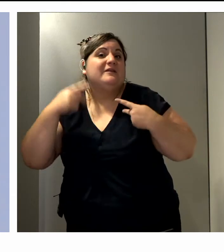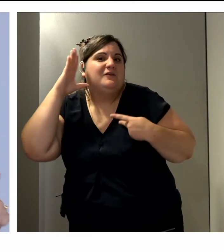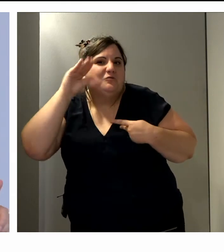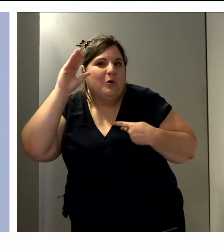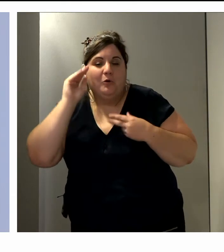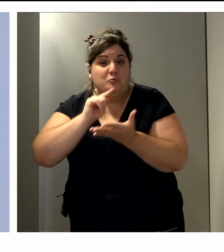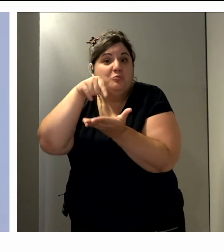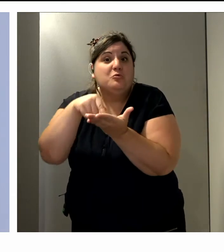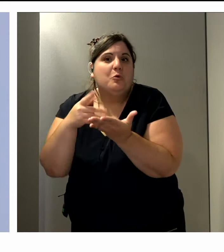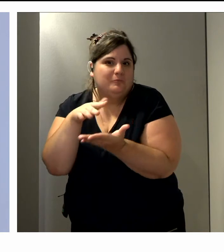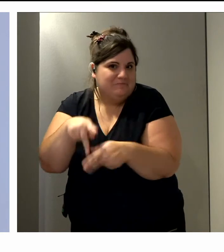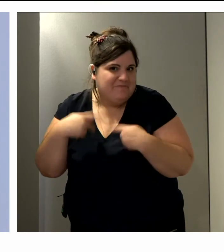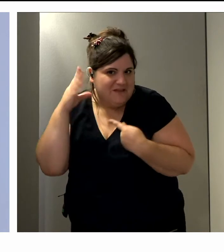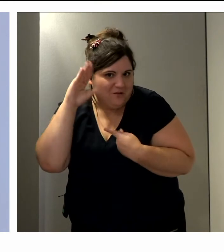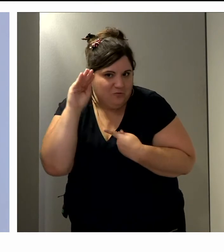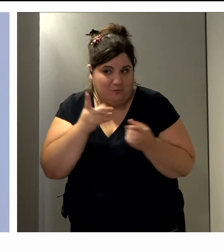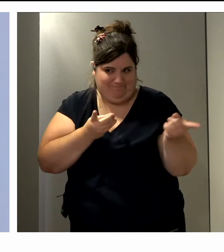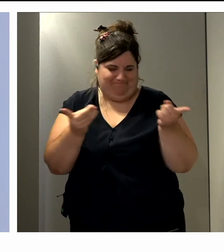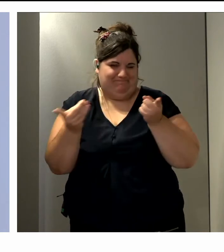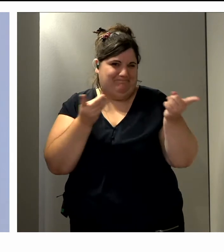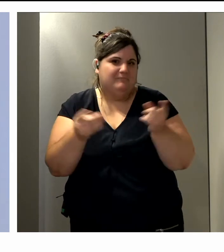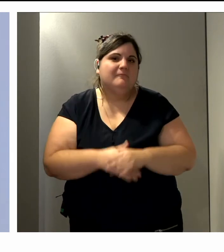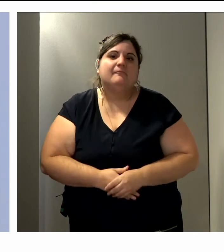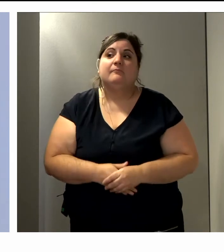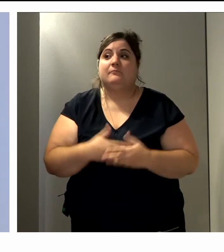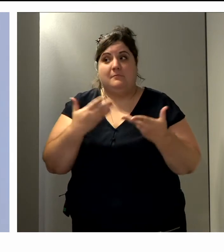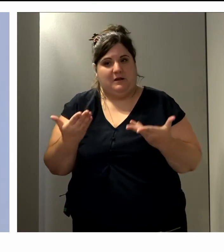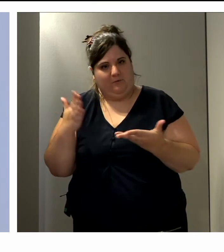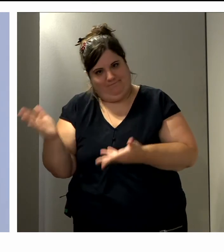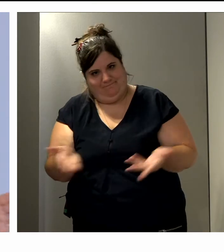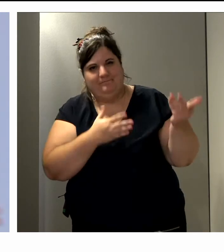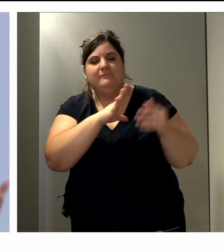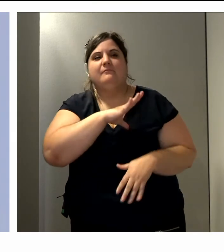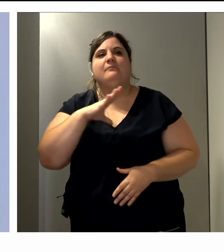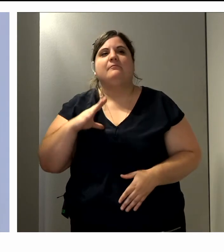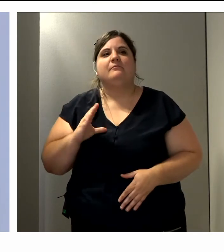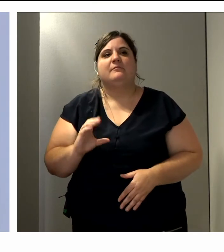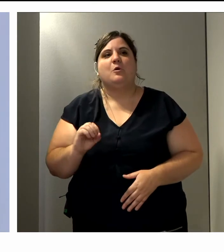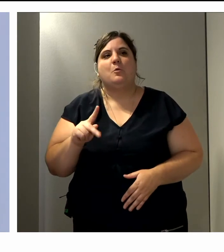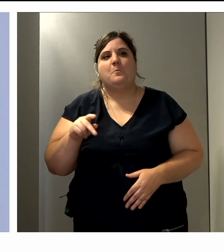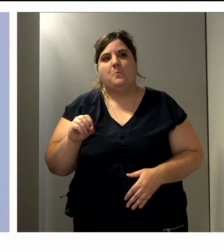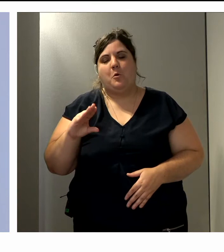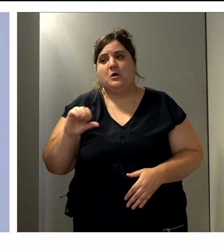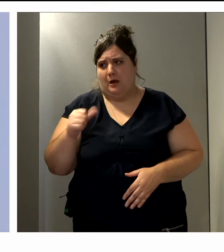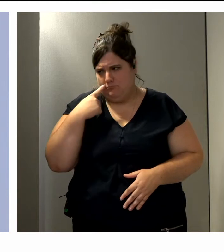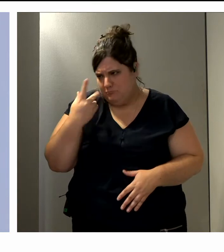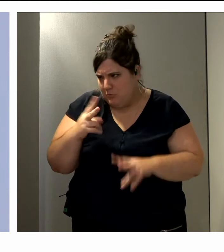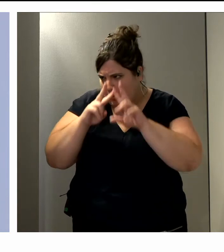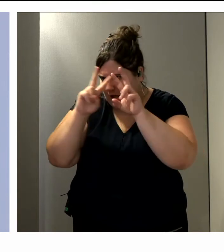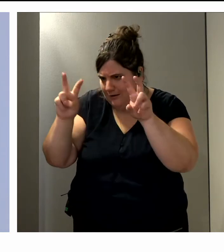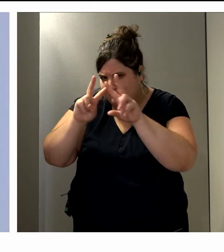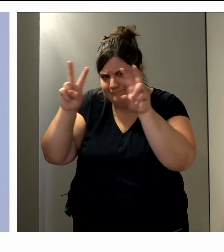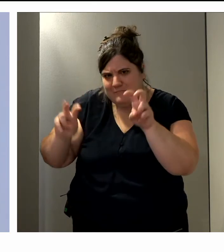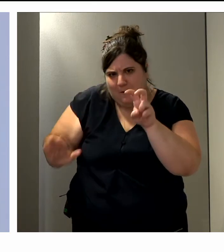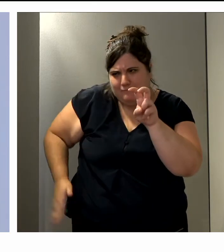étudiante. Sans plus attendre, je vais passer la parole à Margaret Kopoka. Vous avez terminé vos études il y a quelques années. Comment est-ce